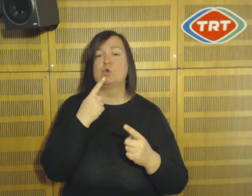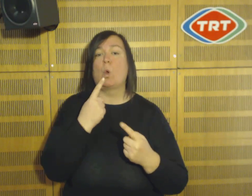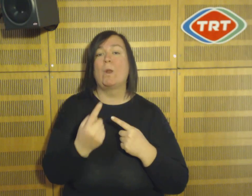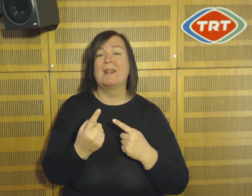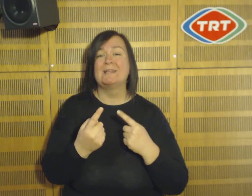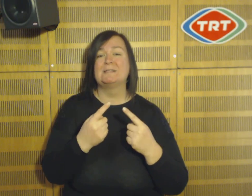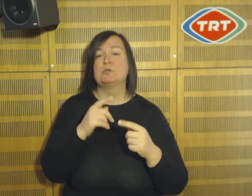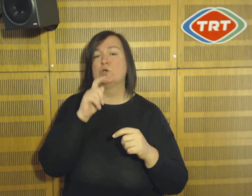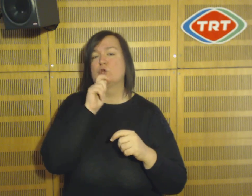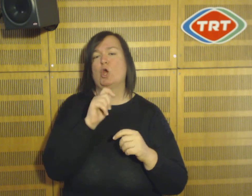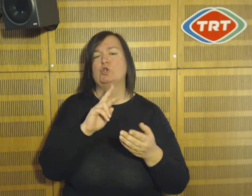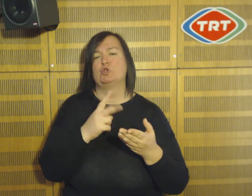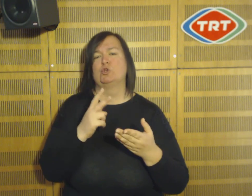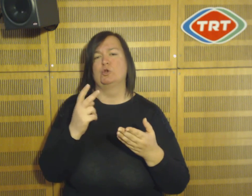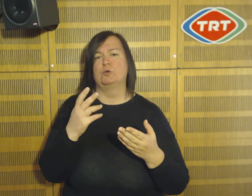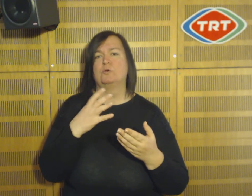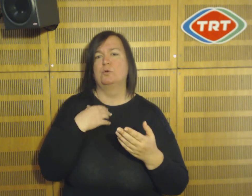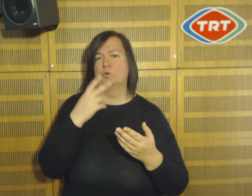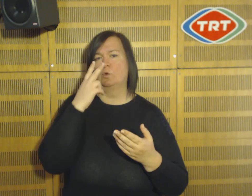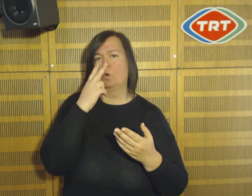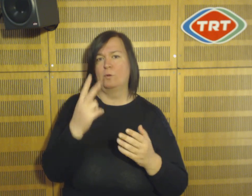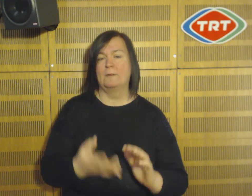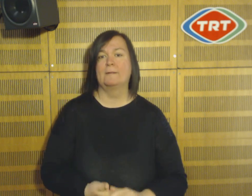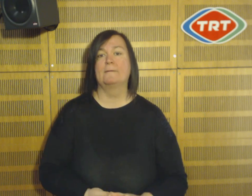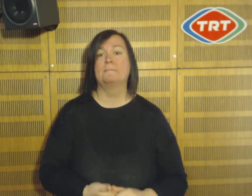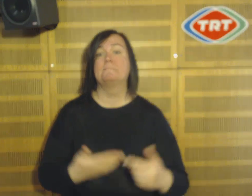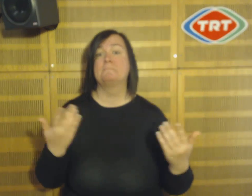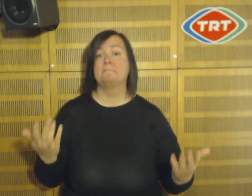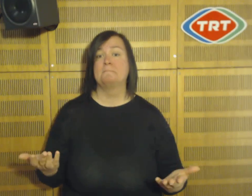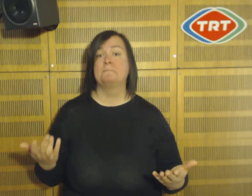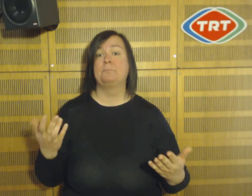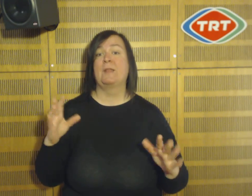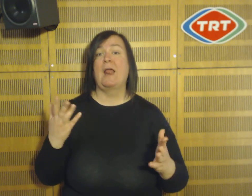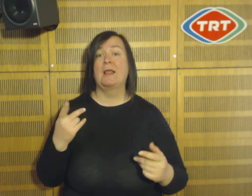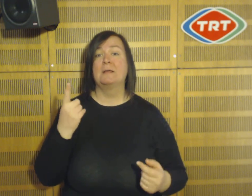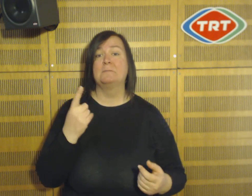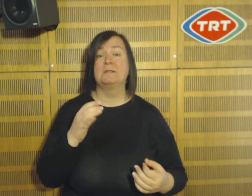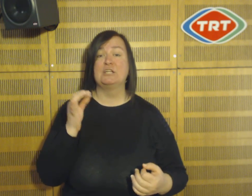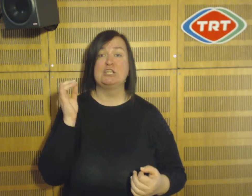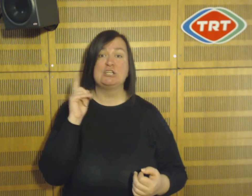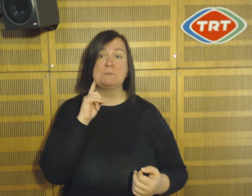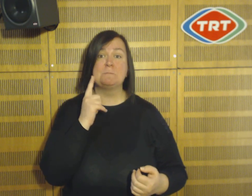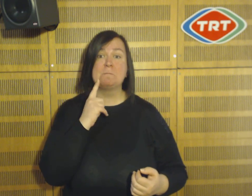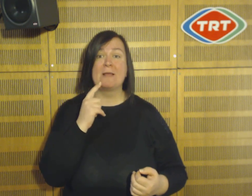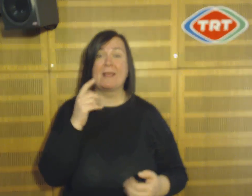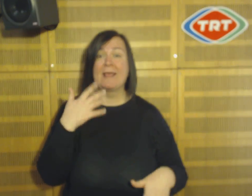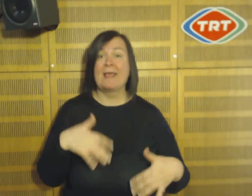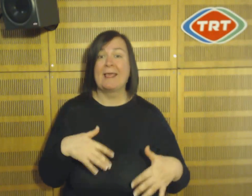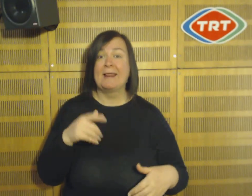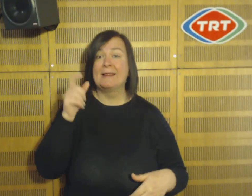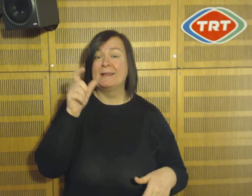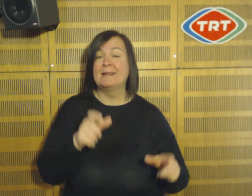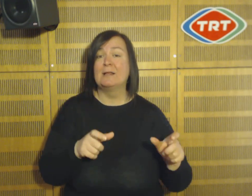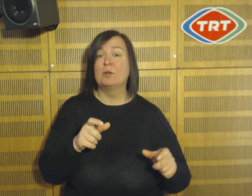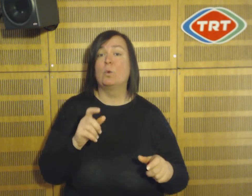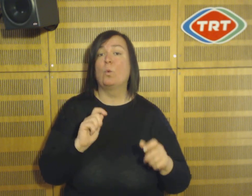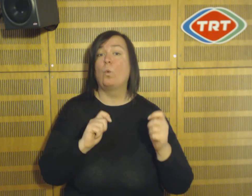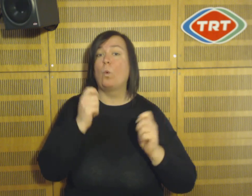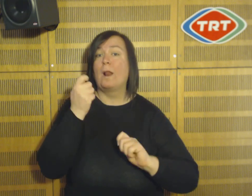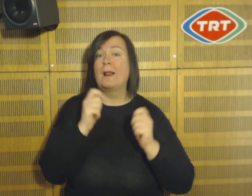sözlükleri türlerinde gözükmekte fakat herhangi bir şekilde işitme engellileri yani işitme engellilerinin kullanılabileceği ana dili